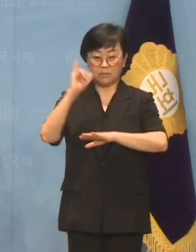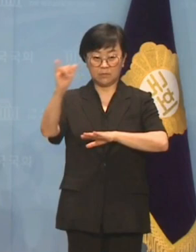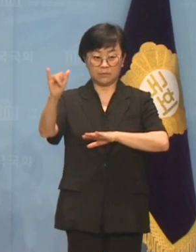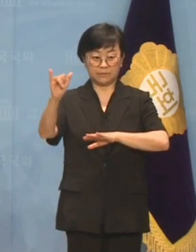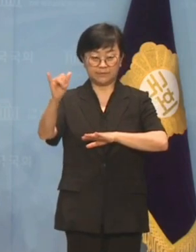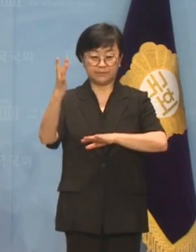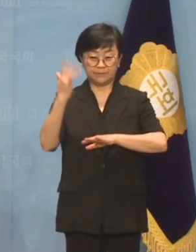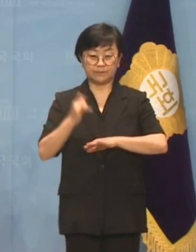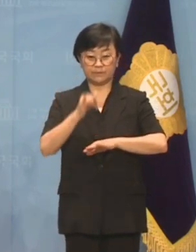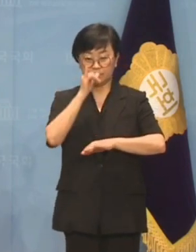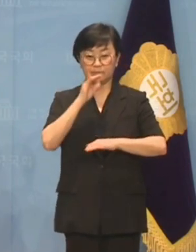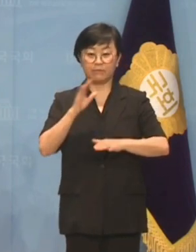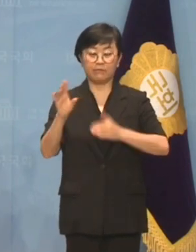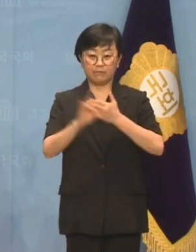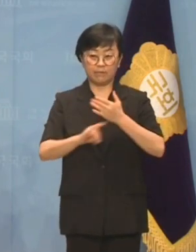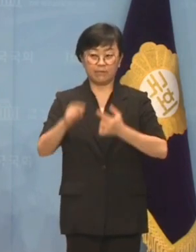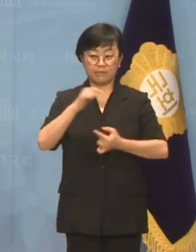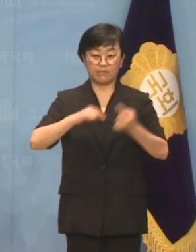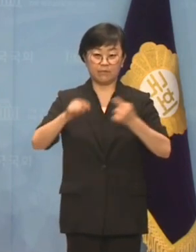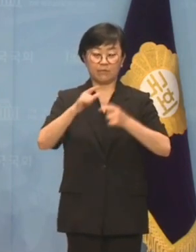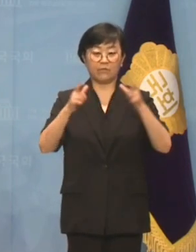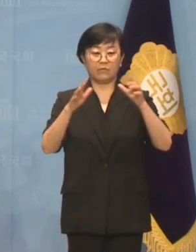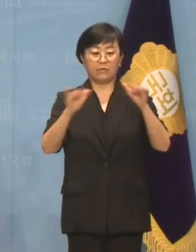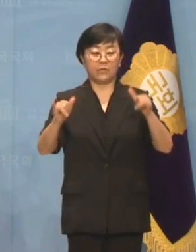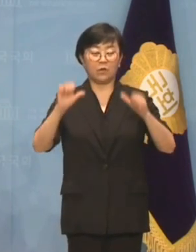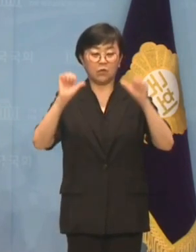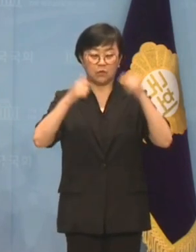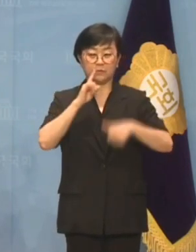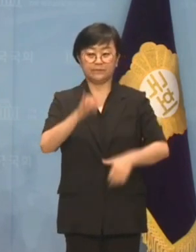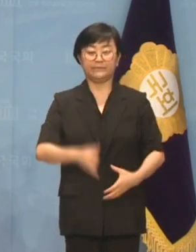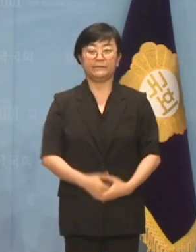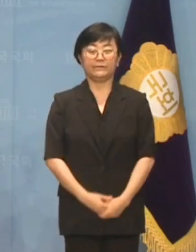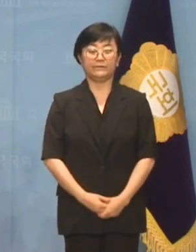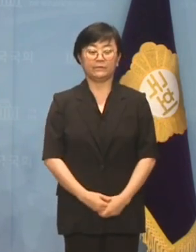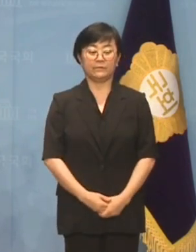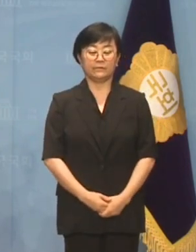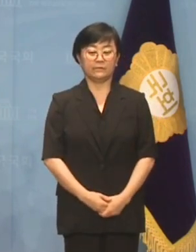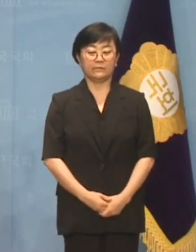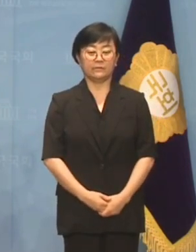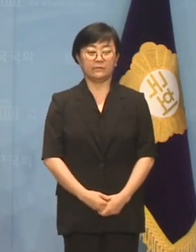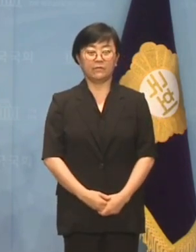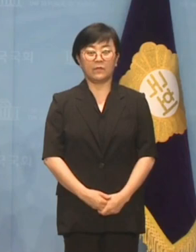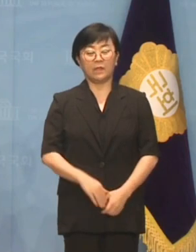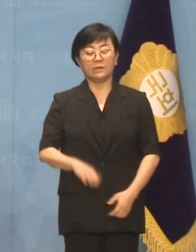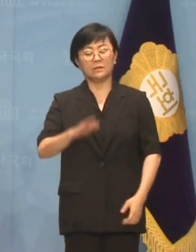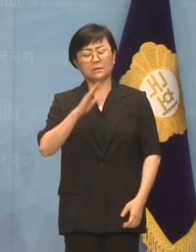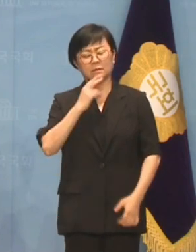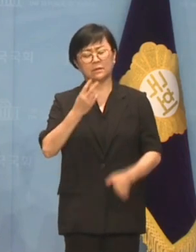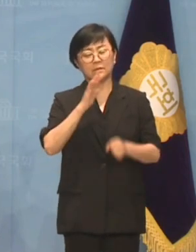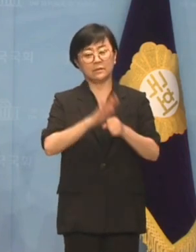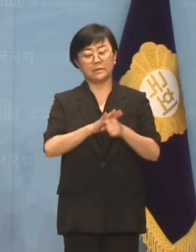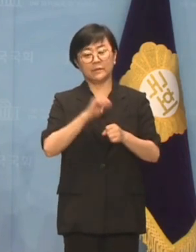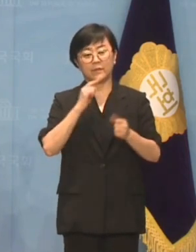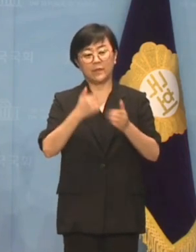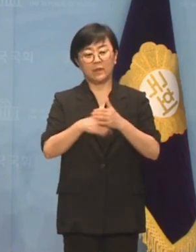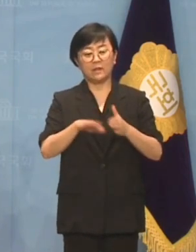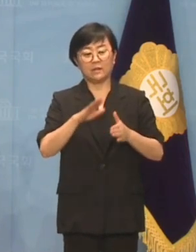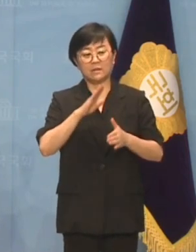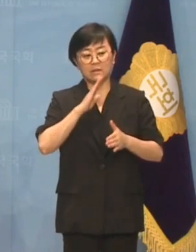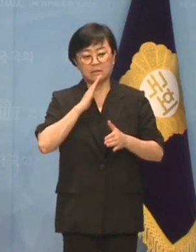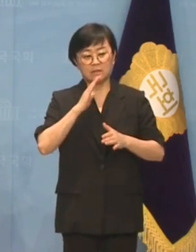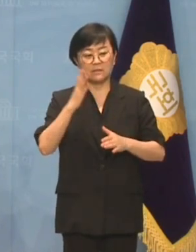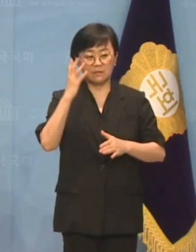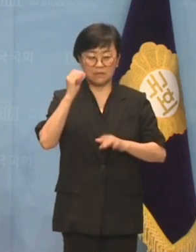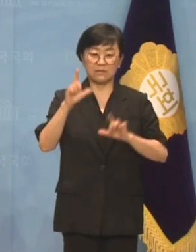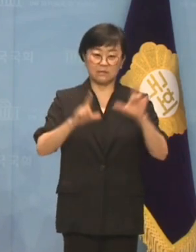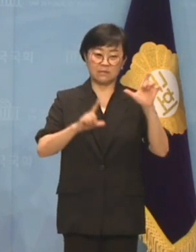실무적으로 누락했던 것이라는 핑계를 대며 주민들을 우롱하고 있습니다. 손바닥으로 하늘을 가리는 것이며 참으로